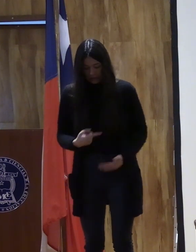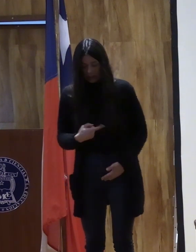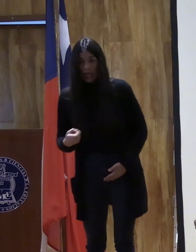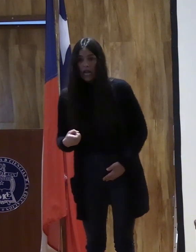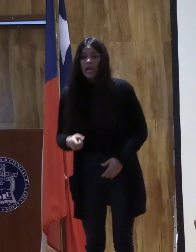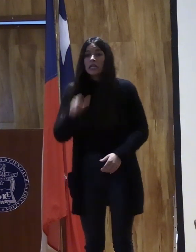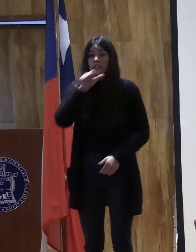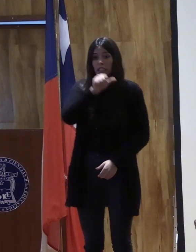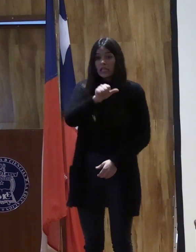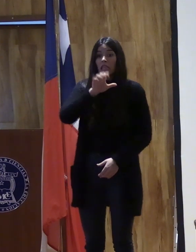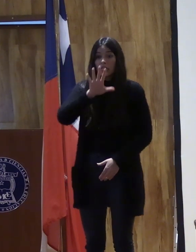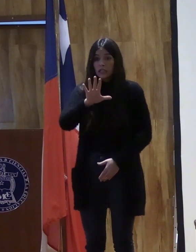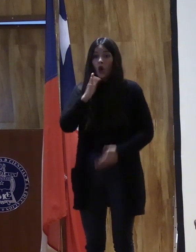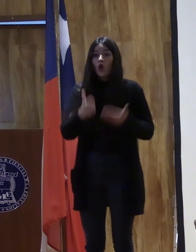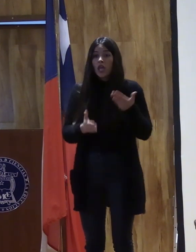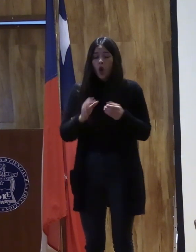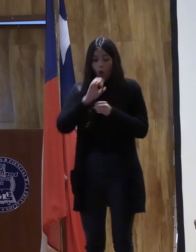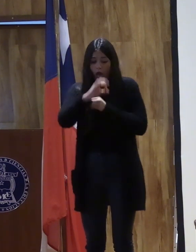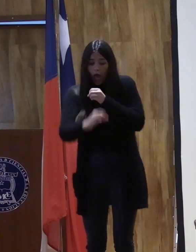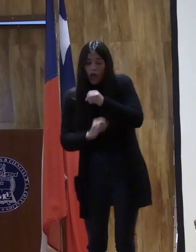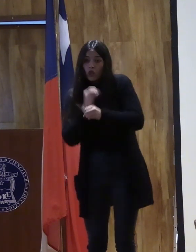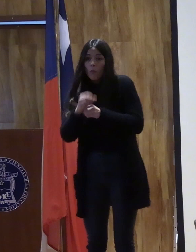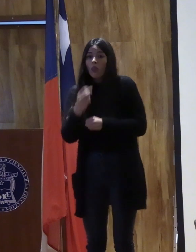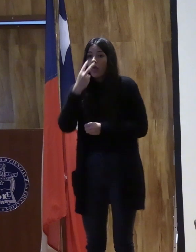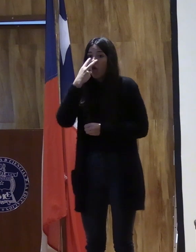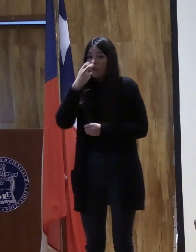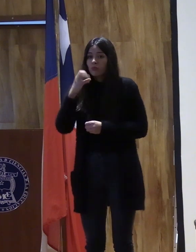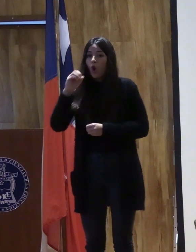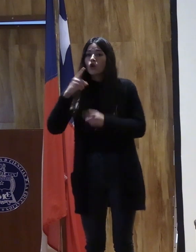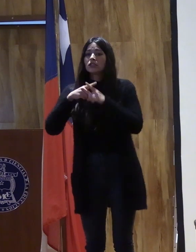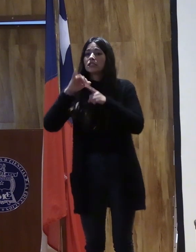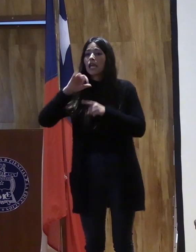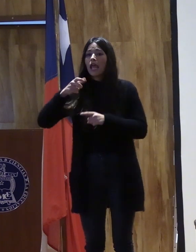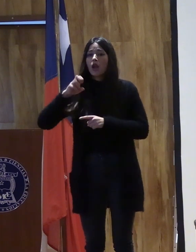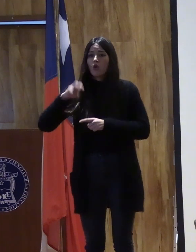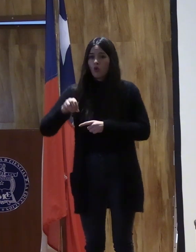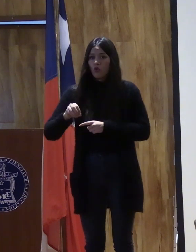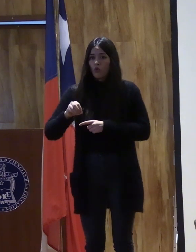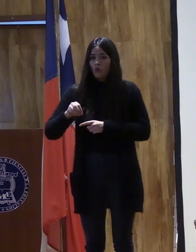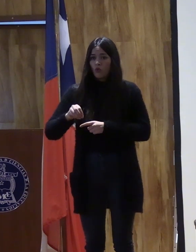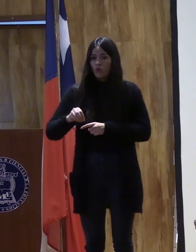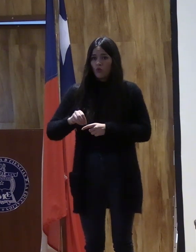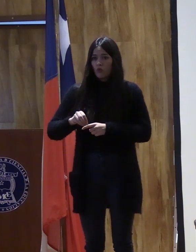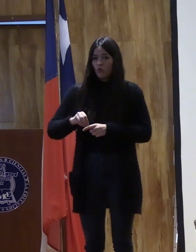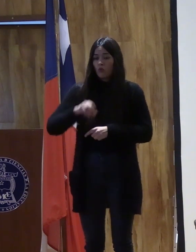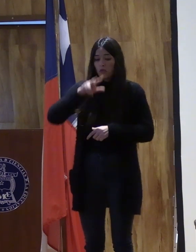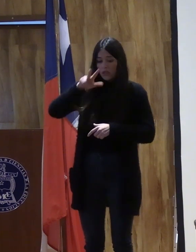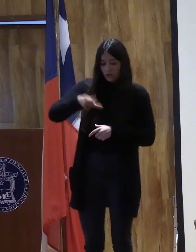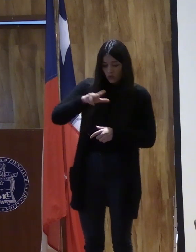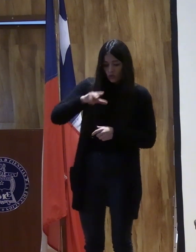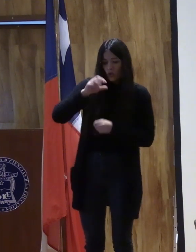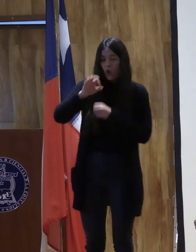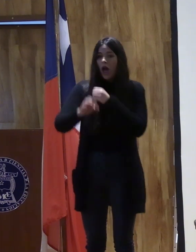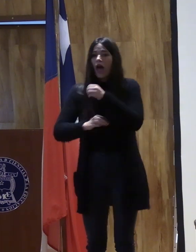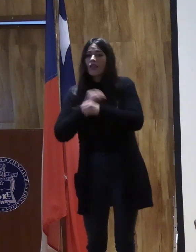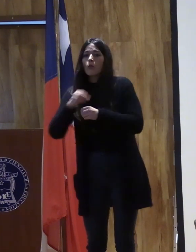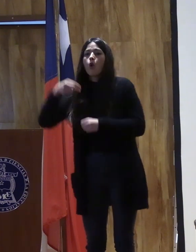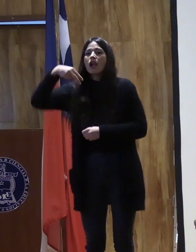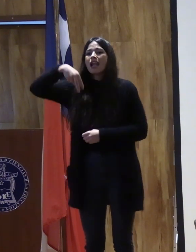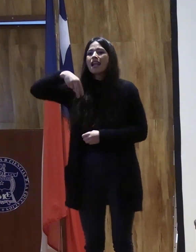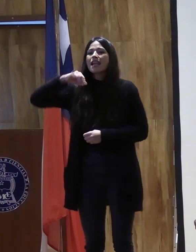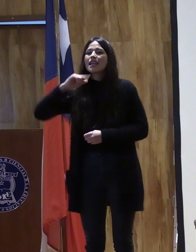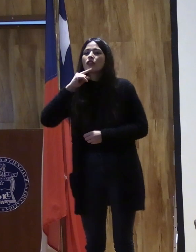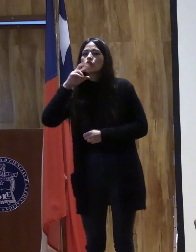65 de esos kilos son átomos de oxígeno. 18 de 100 son átomos de